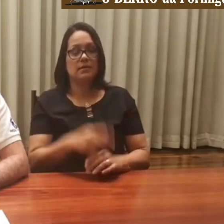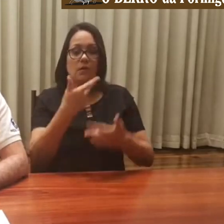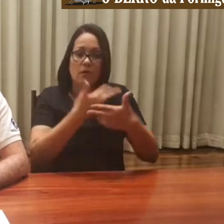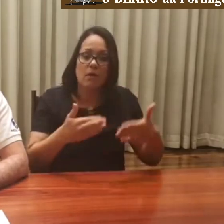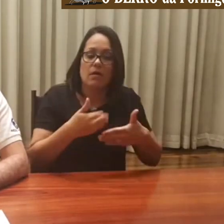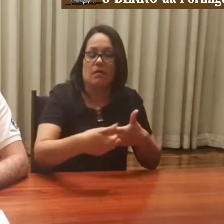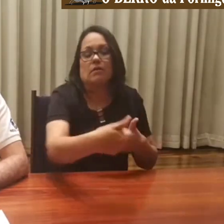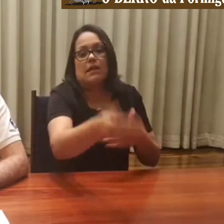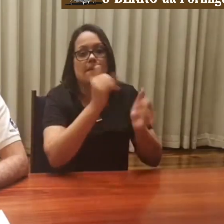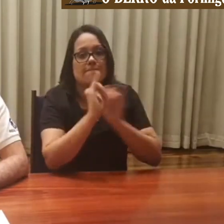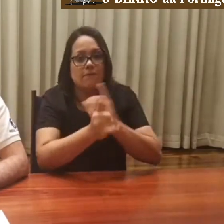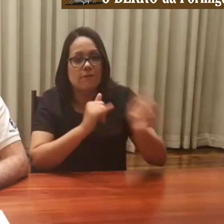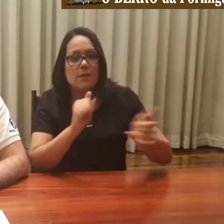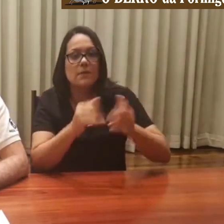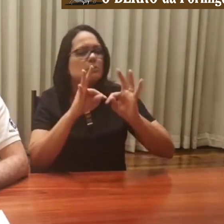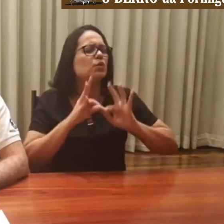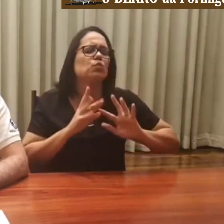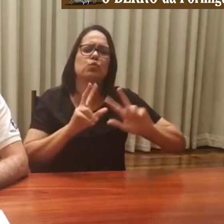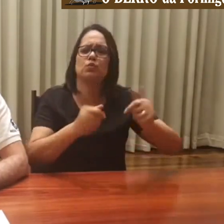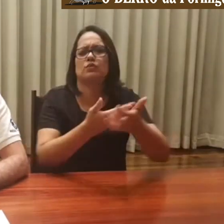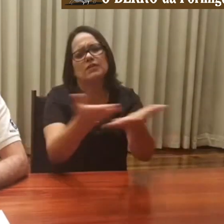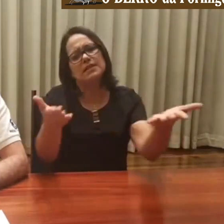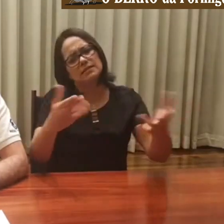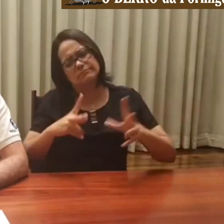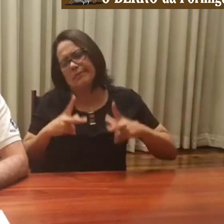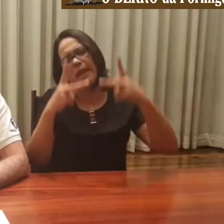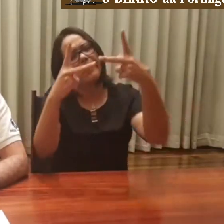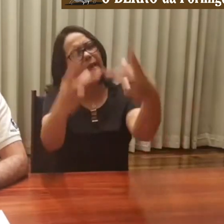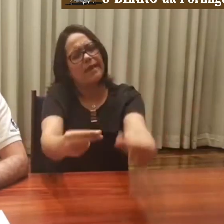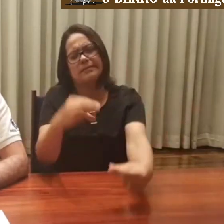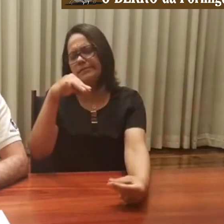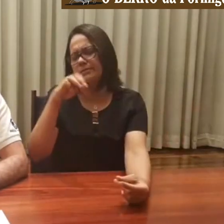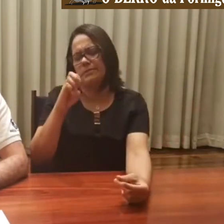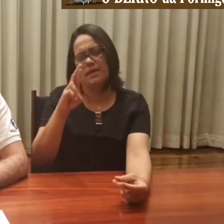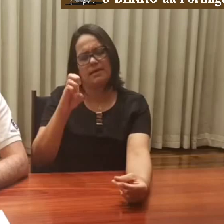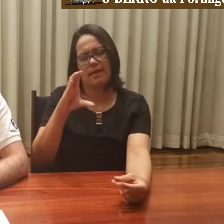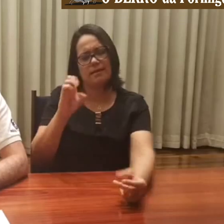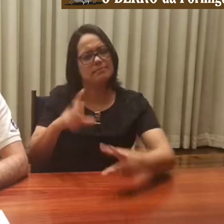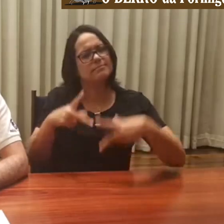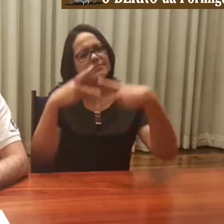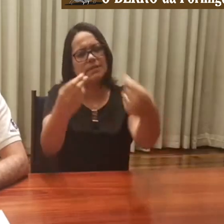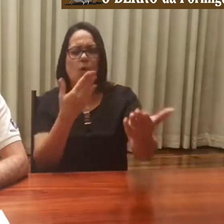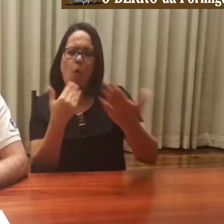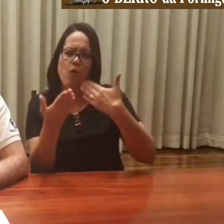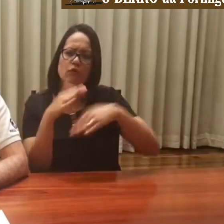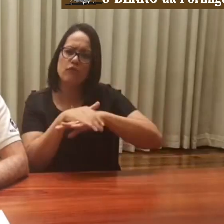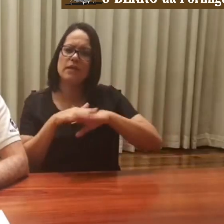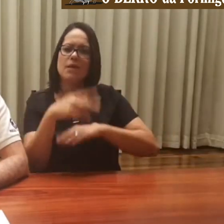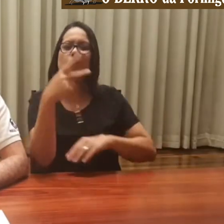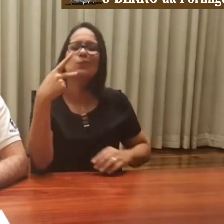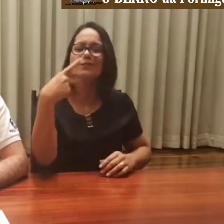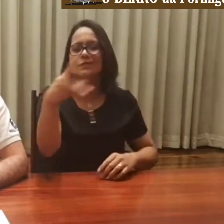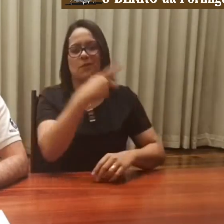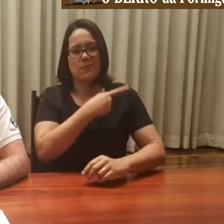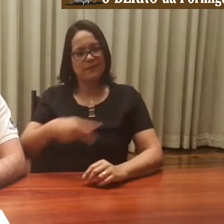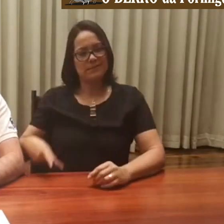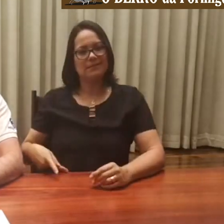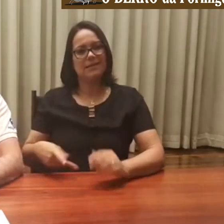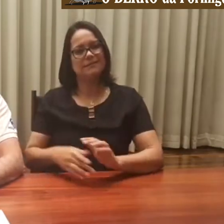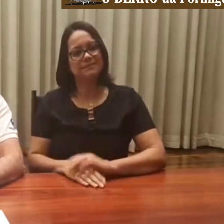informações diretamente para todos vocês, né? Porque vocês merecem realmente, acima de tudo, conversar com o seu presidente da